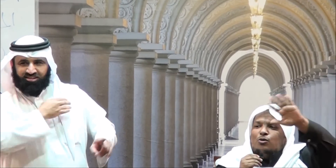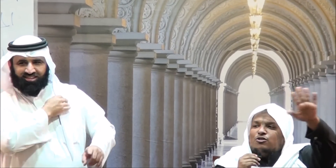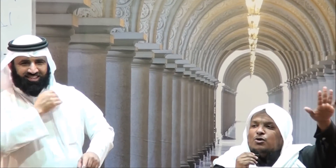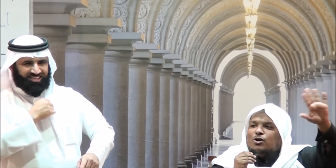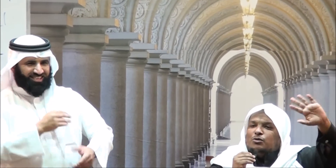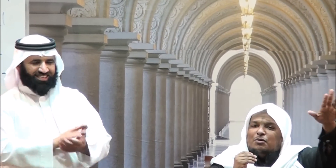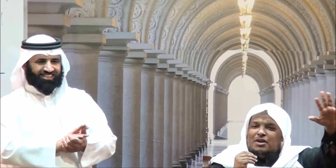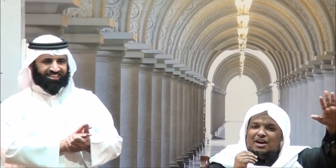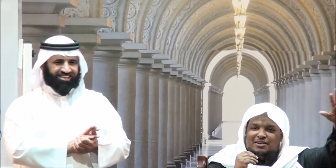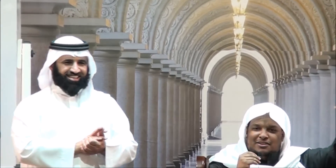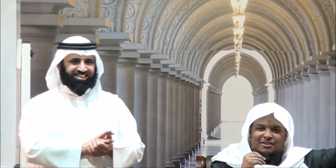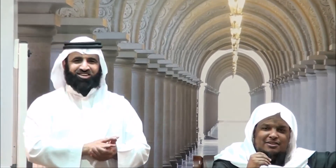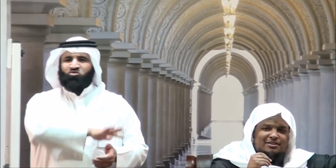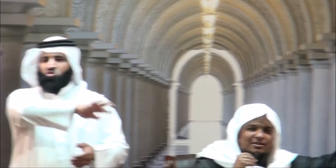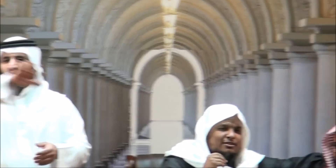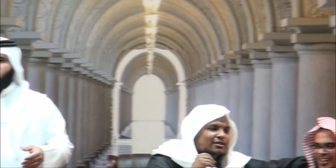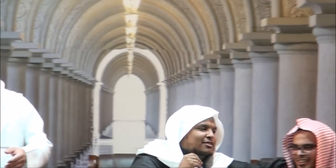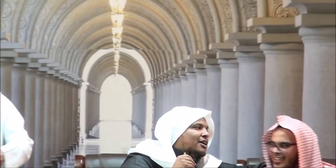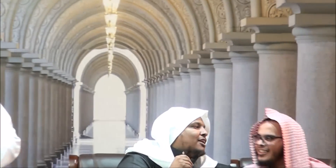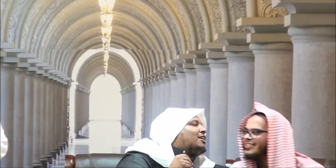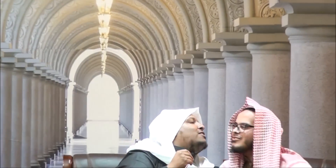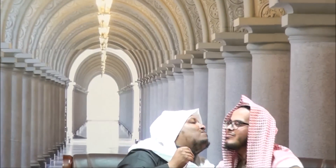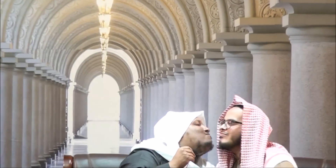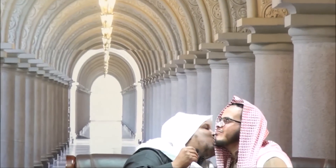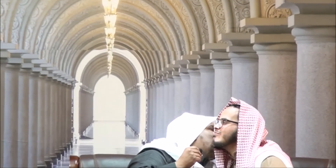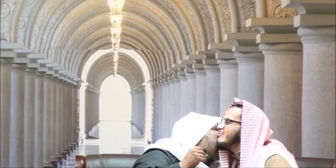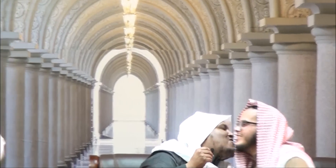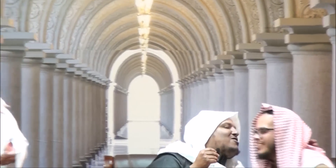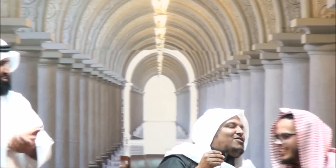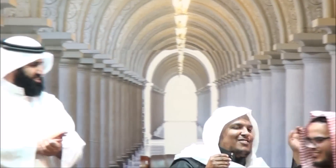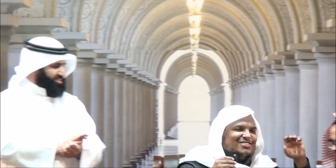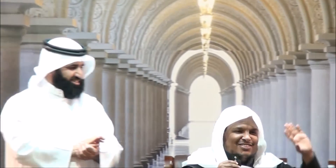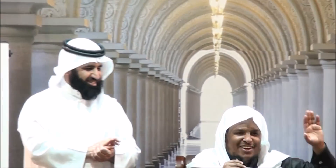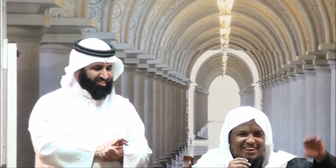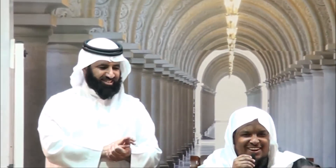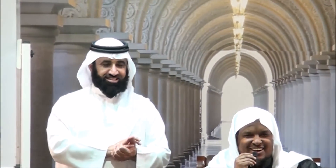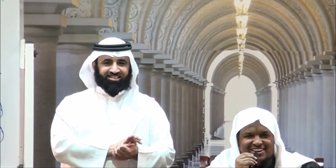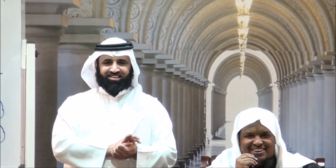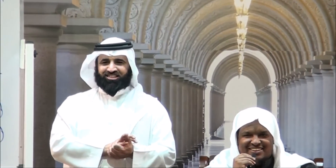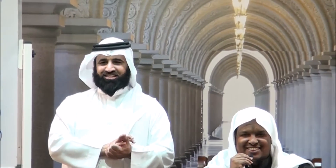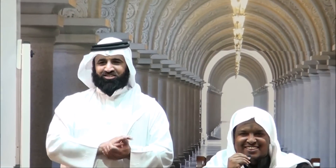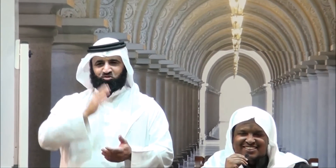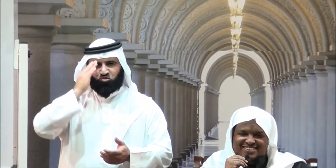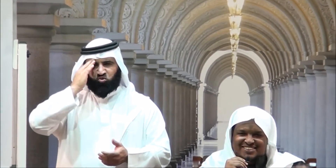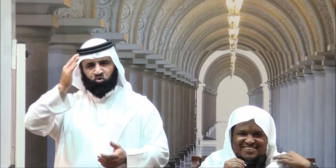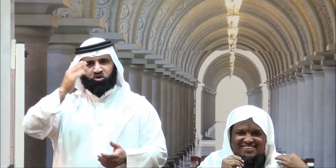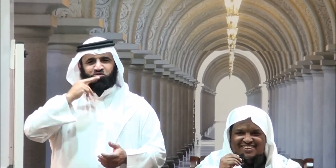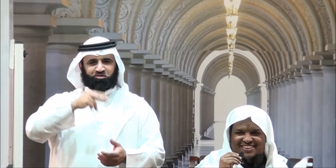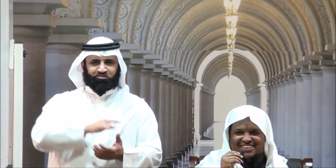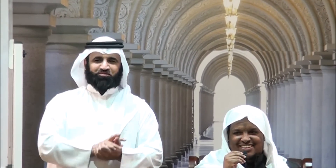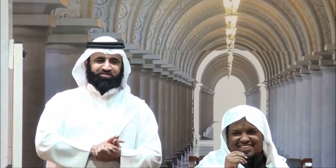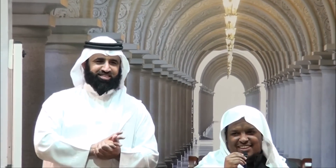طبعا. وباسمكم جميعا. جزاك الله خير. جزاك الله خير.